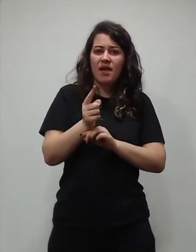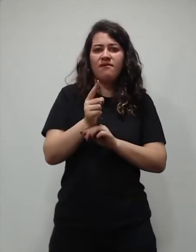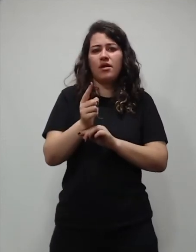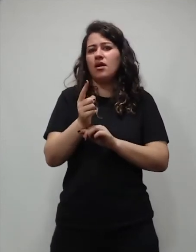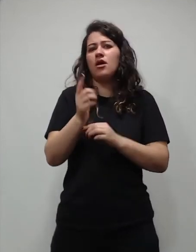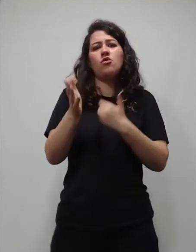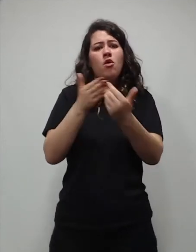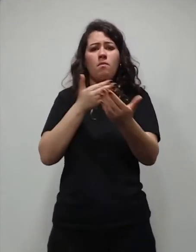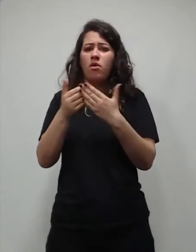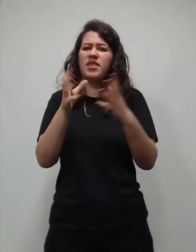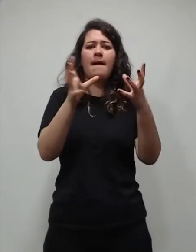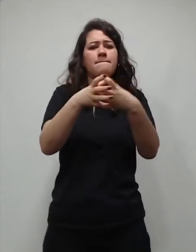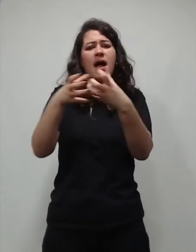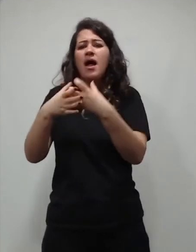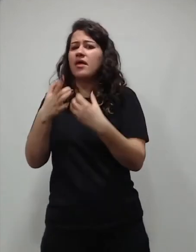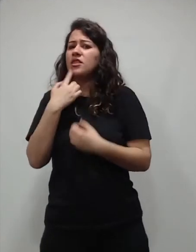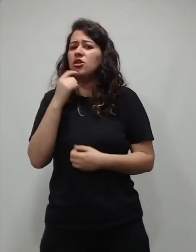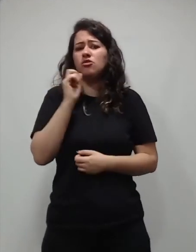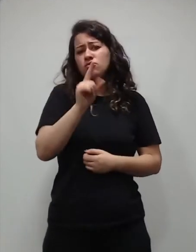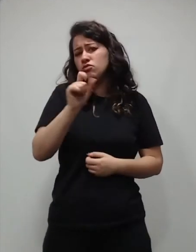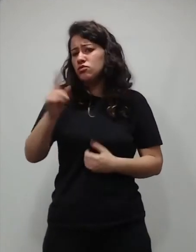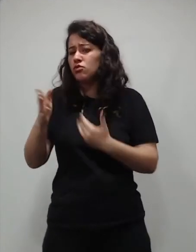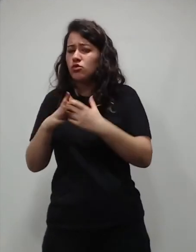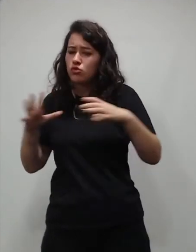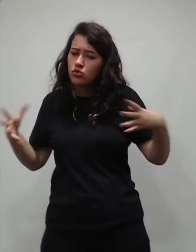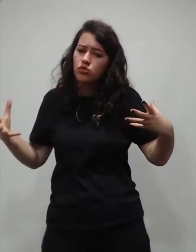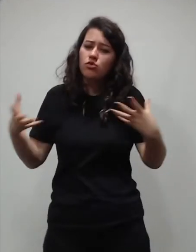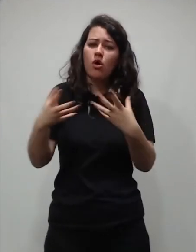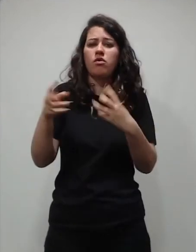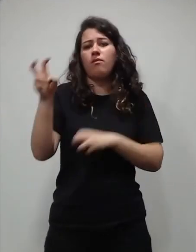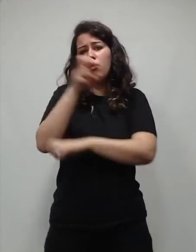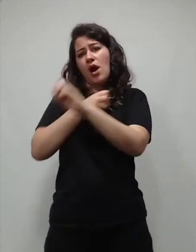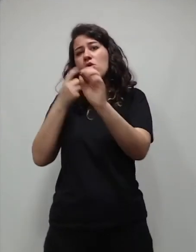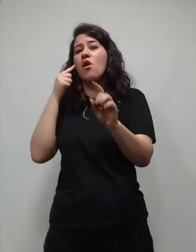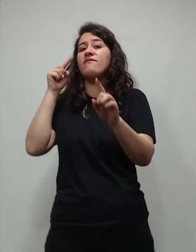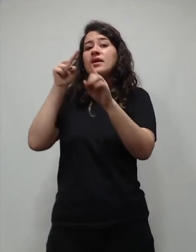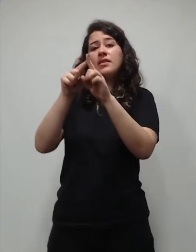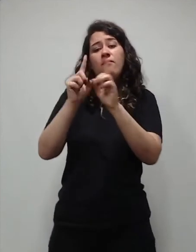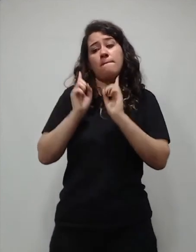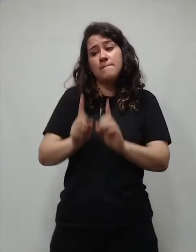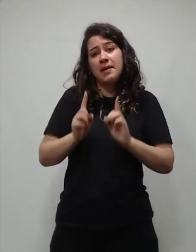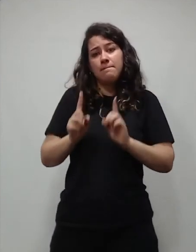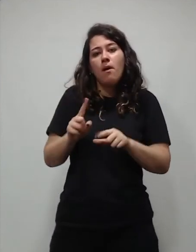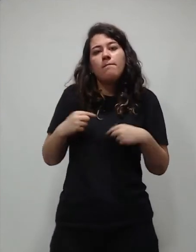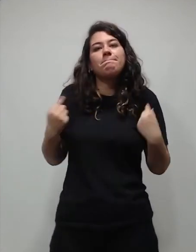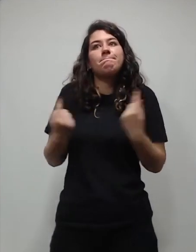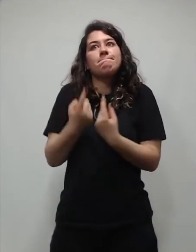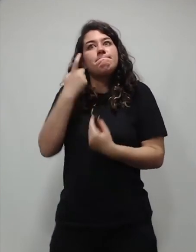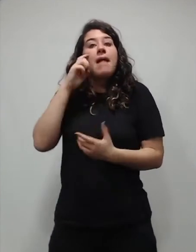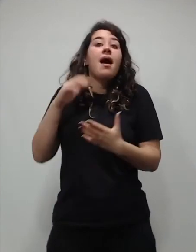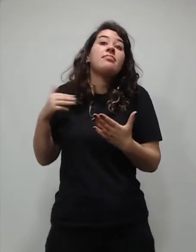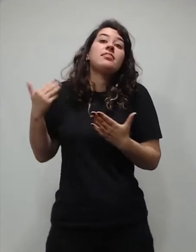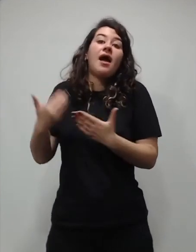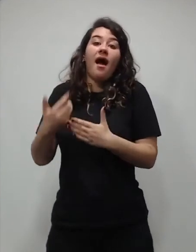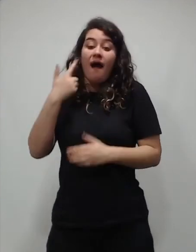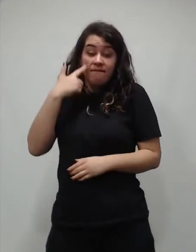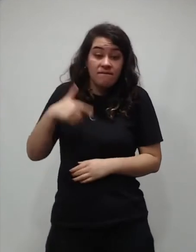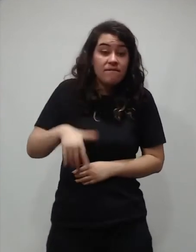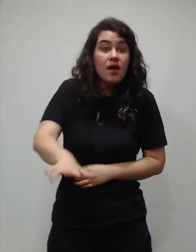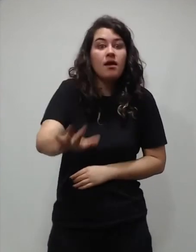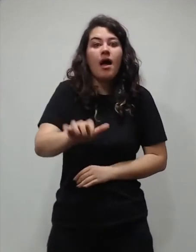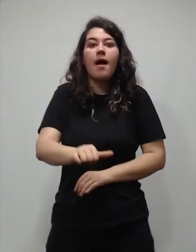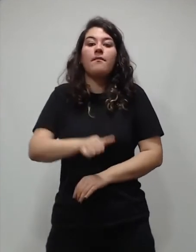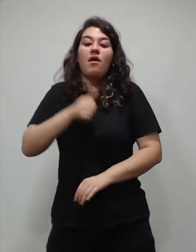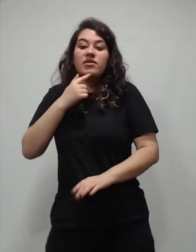las diferencias partidarias y trabajar todos por el bien común. Y estamos planteando que los dispositivos que